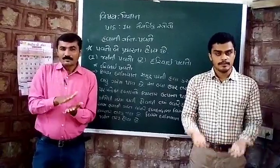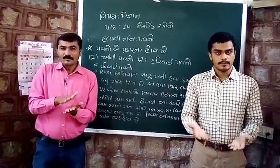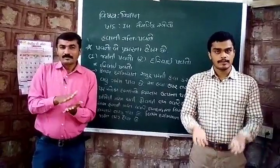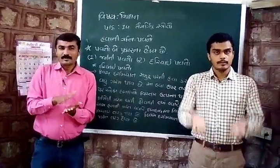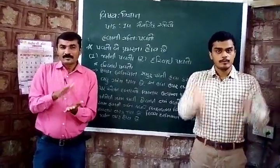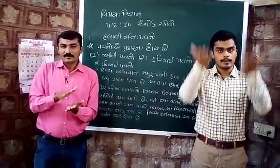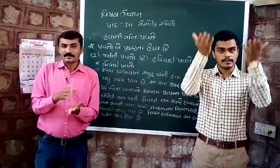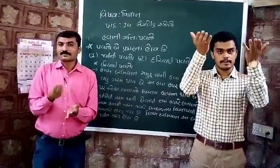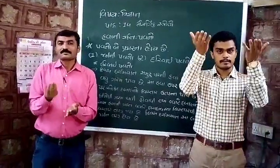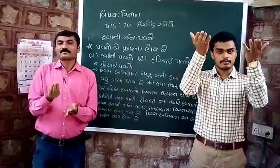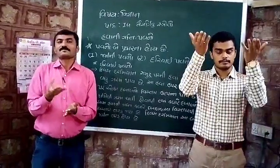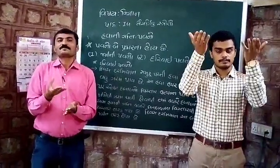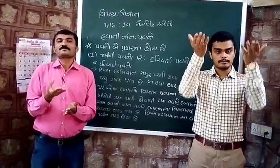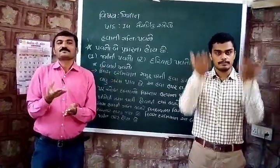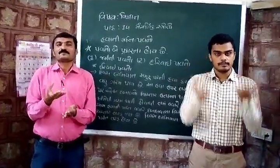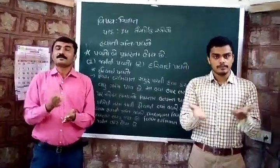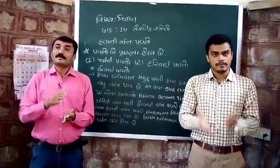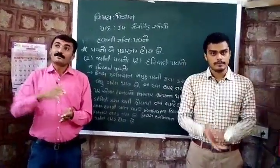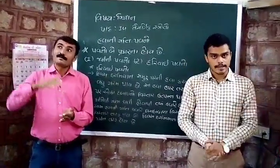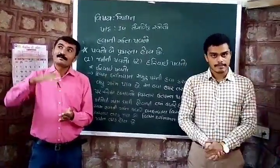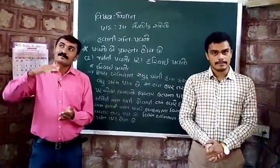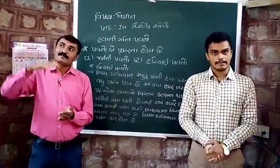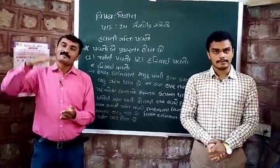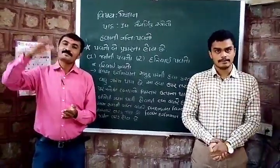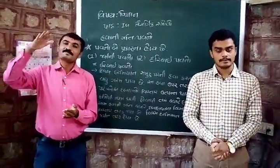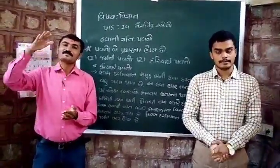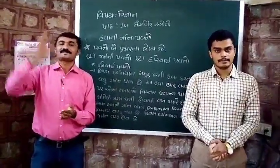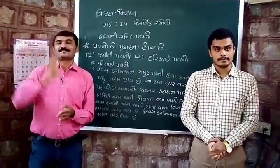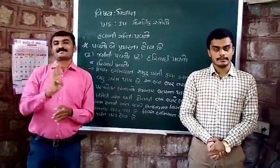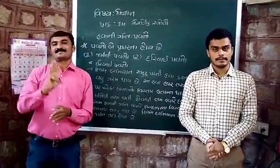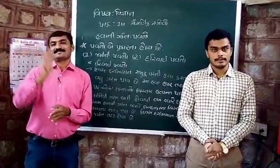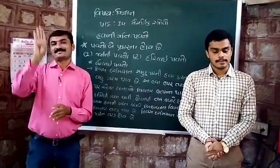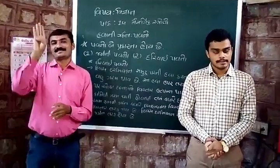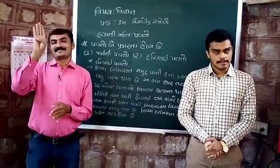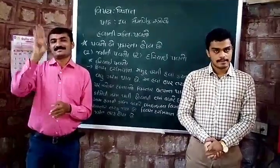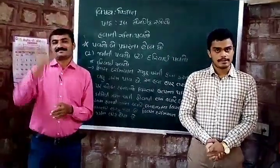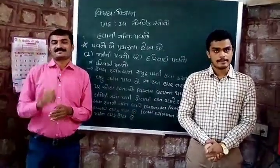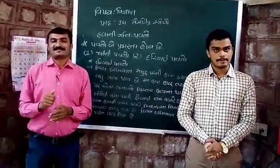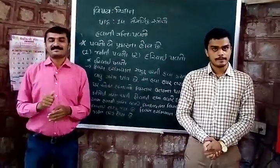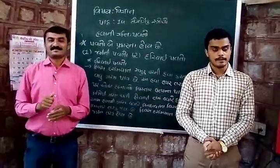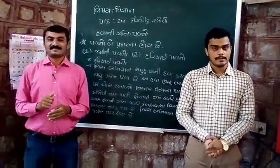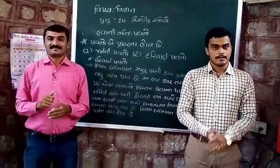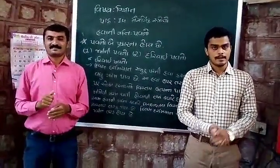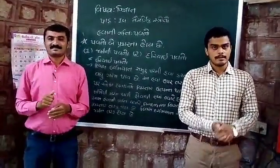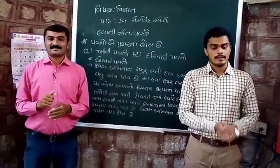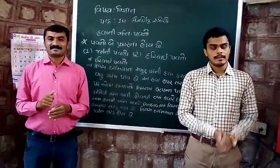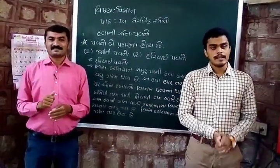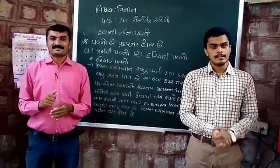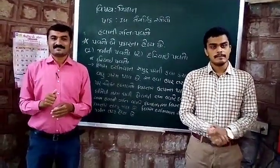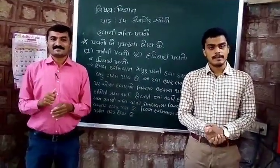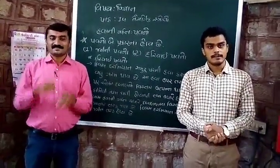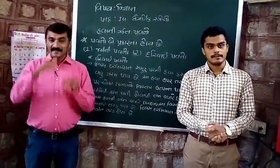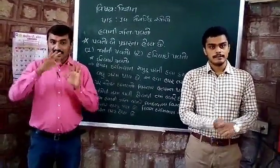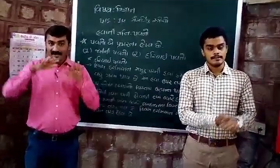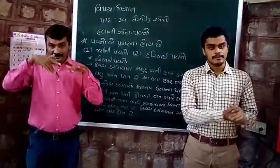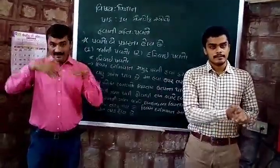જમીન પરથી ઉપરની તરફ જાય છે, જેથી કરીને દરિયાની